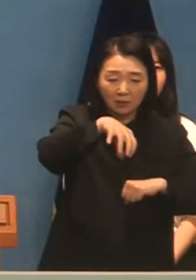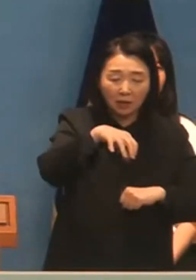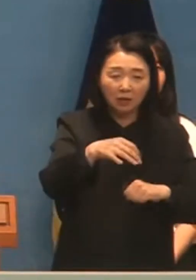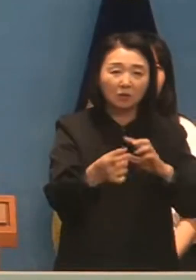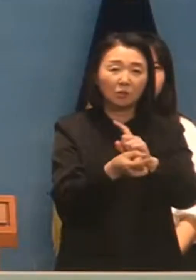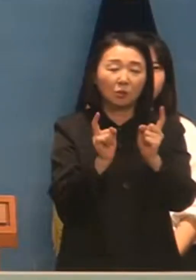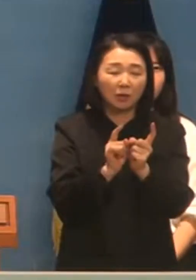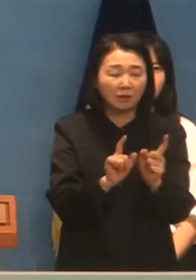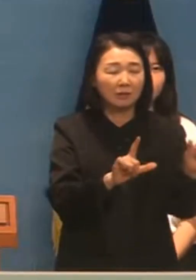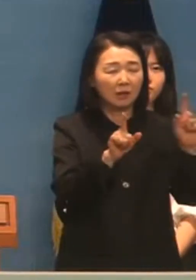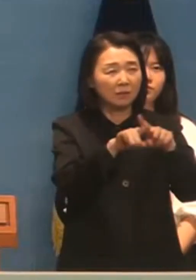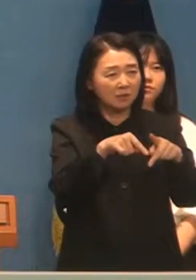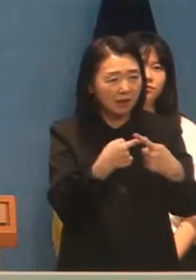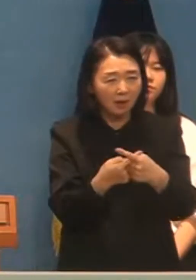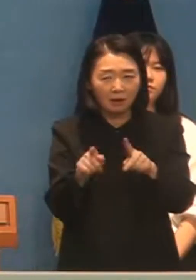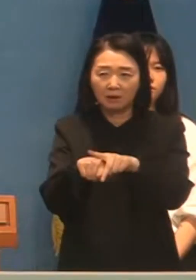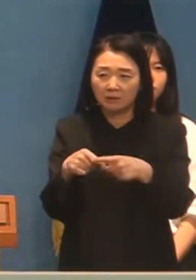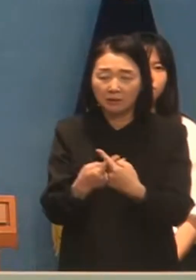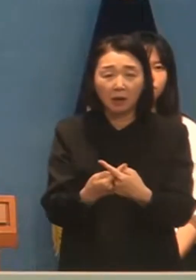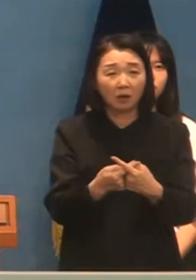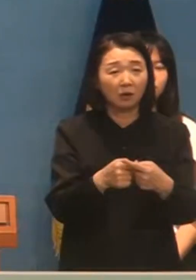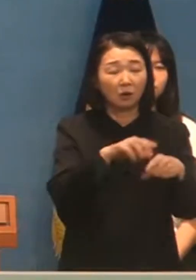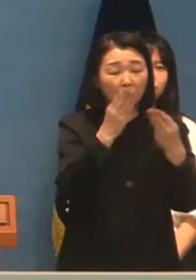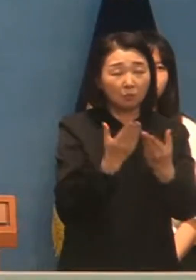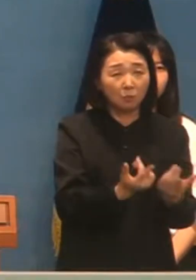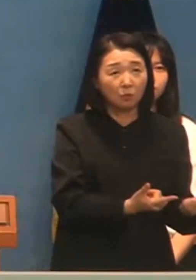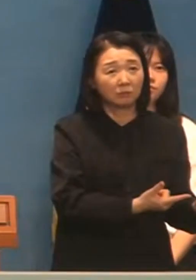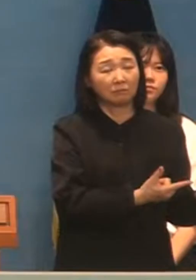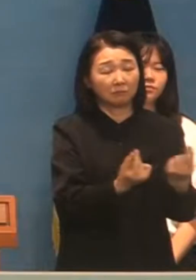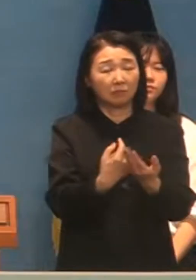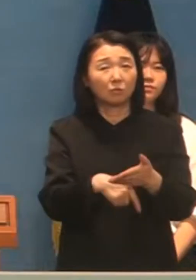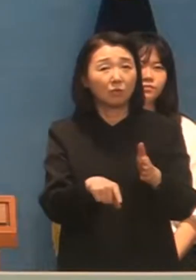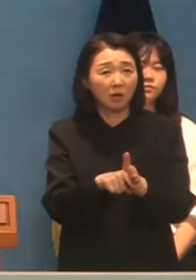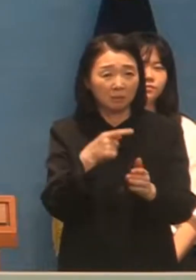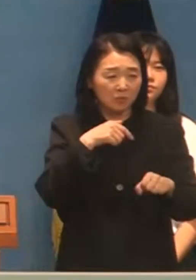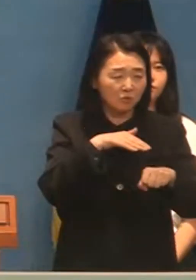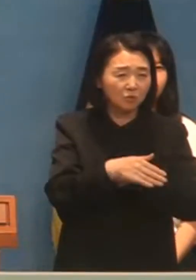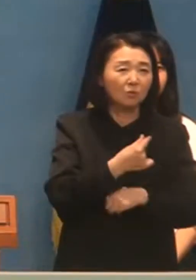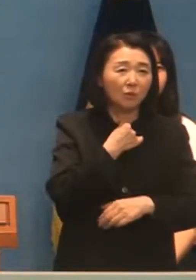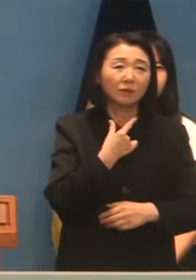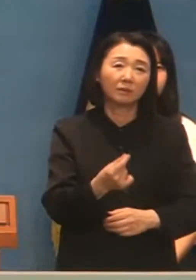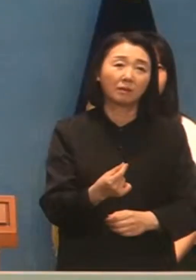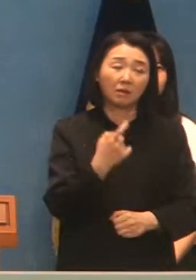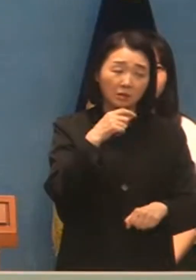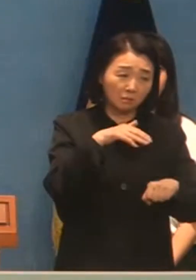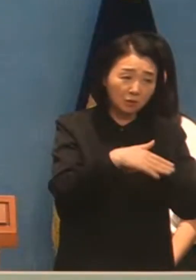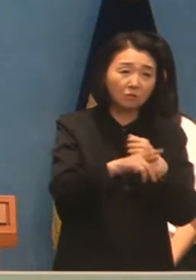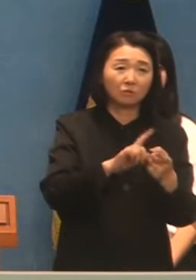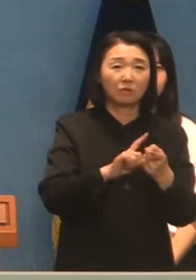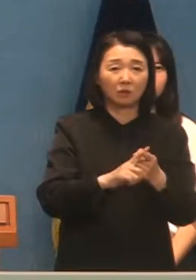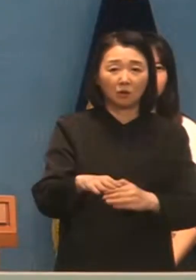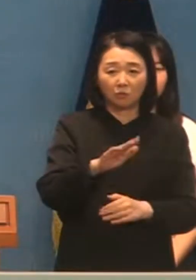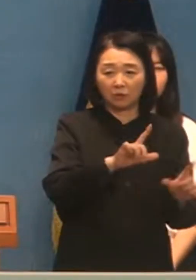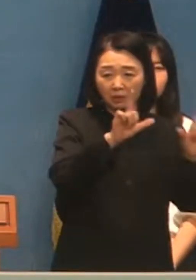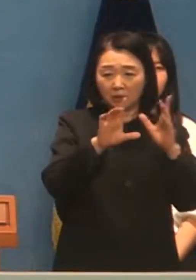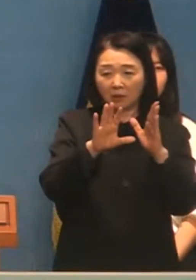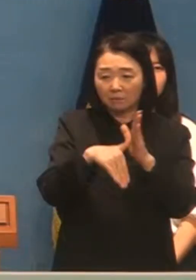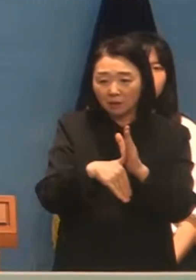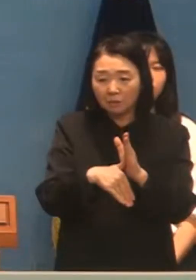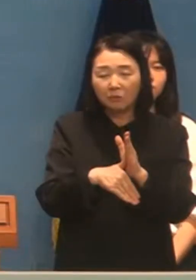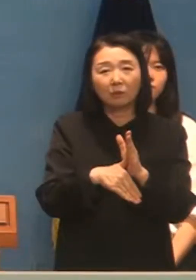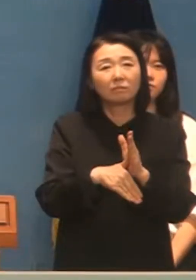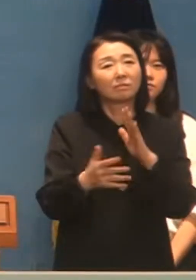서로 다른 삶을 이해하고 모두를 위한 민주주의를 그렸습니다. 이제 그 민주주의를 우리의 삶에서부터